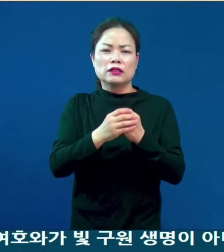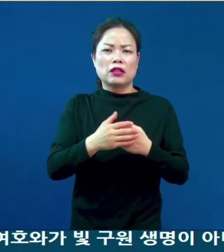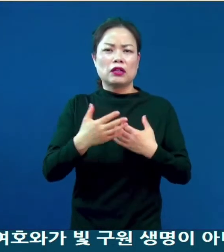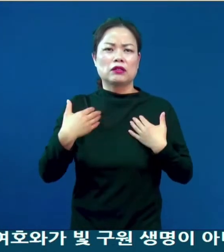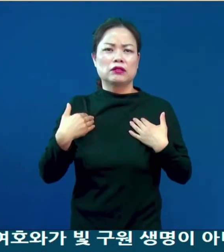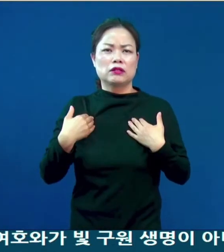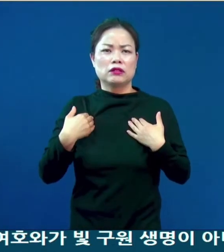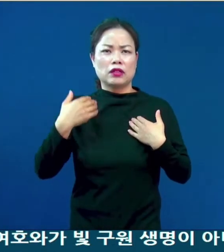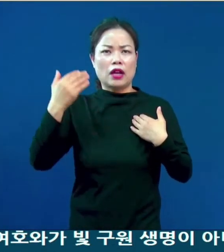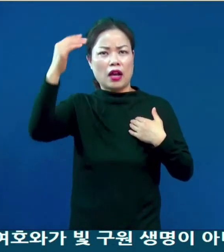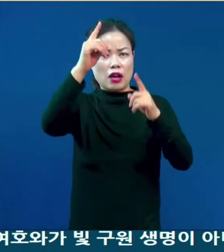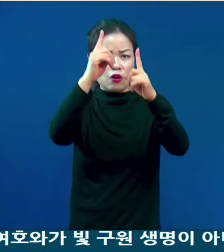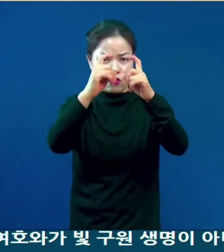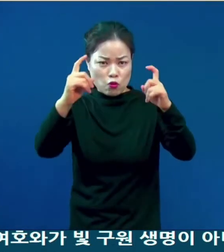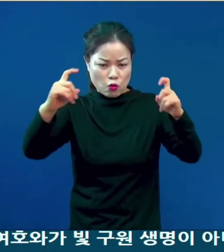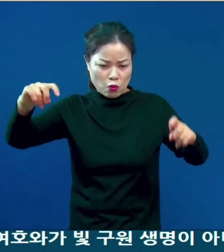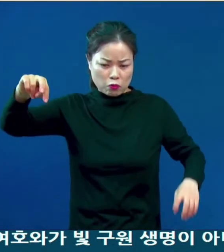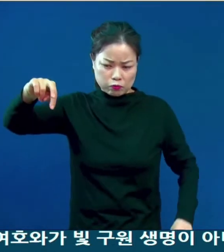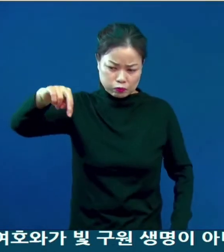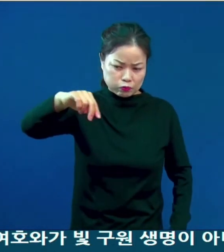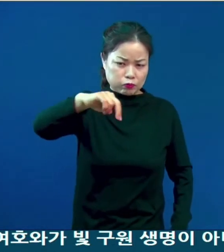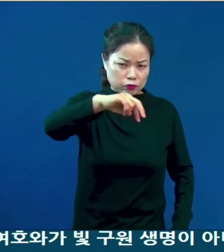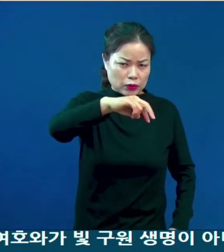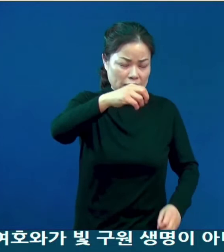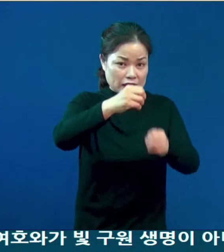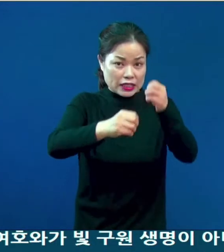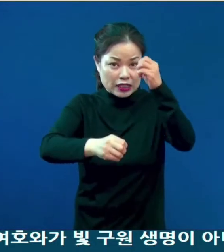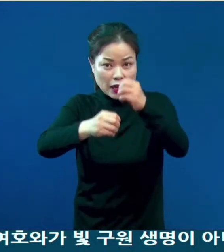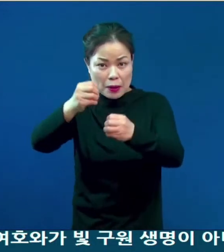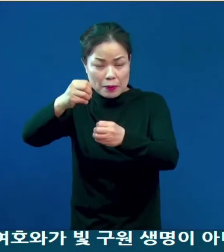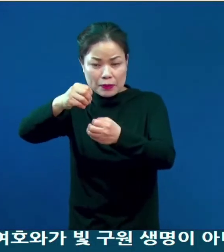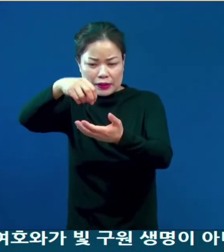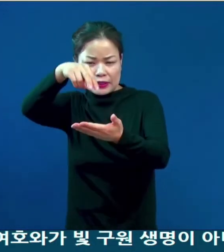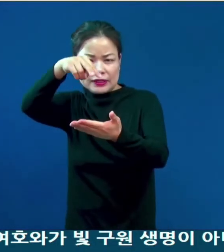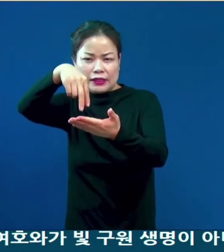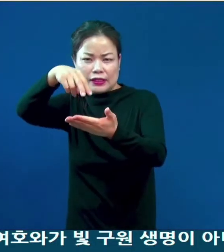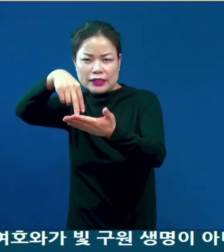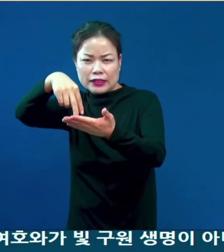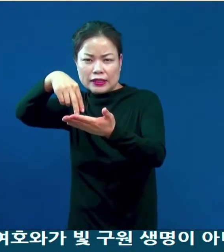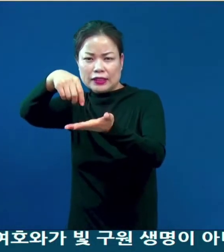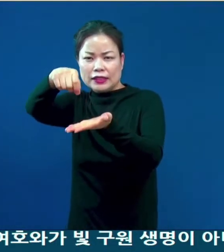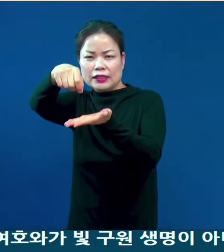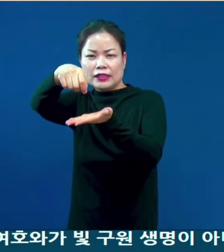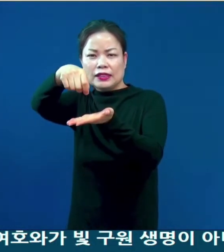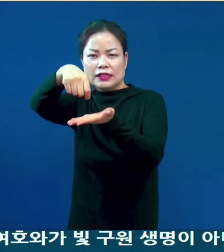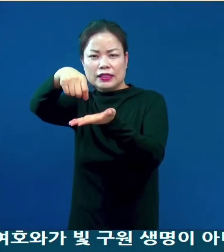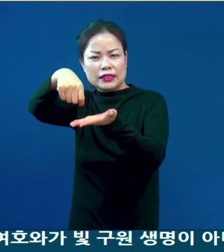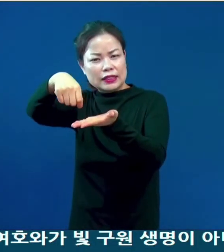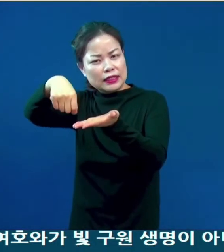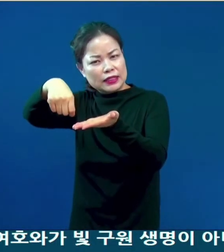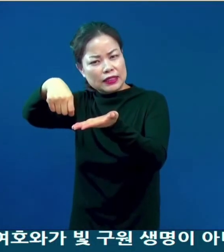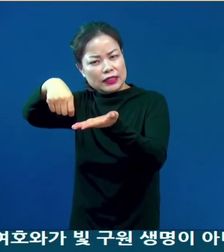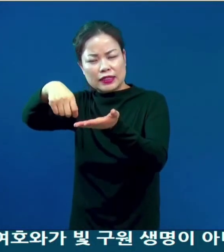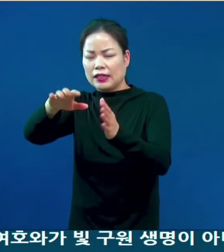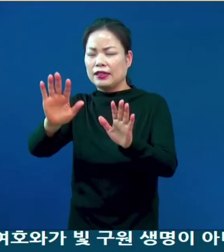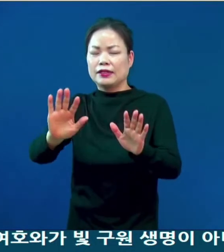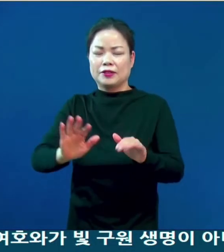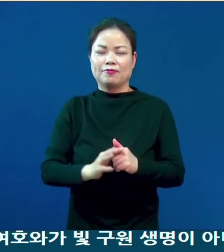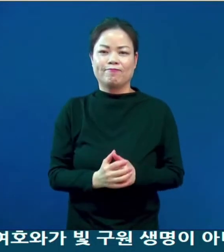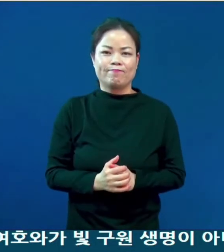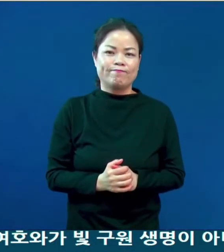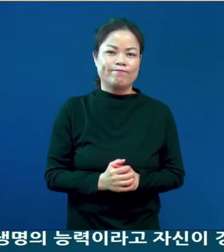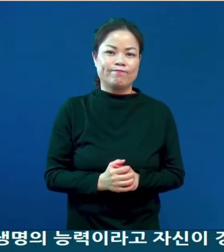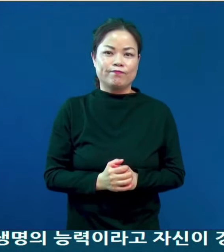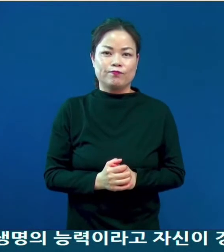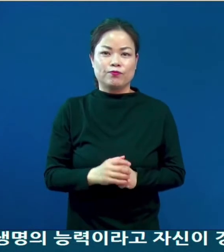왕궁을 거닐면서 시가 한 편 생각이 나서 읊조린 시의 한 경구가 아닙니다.